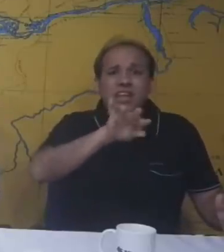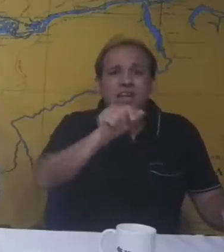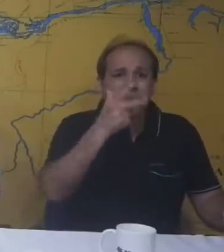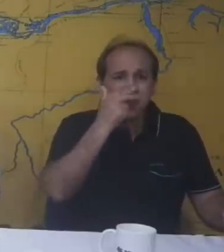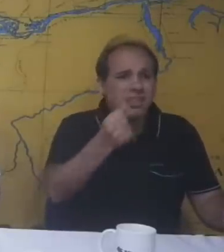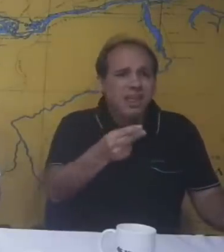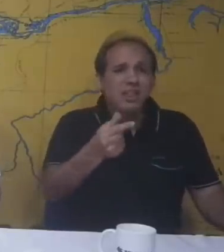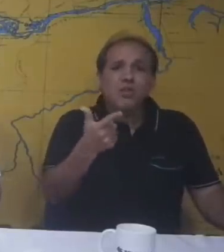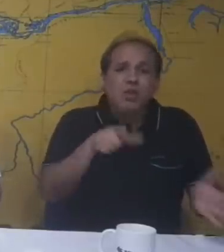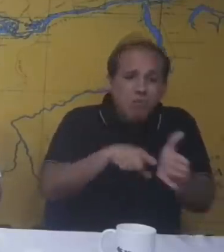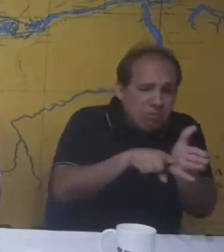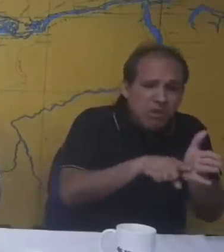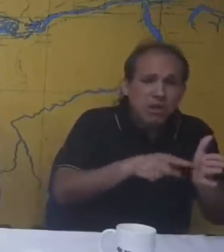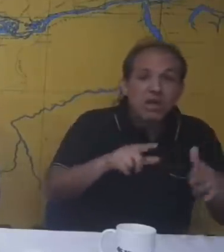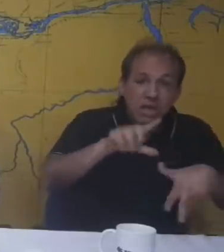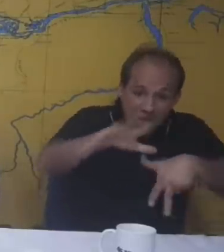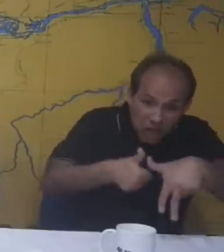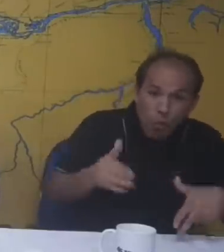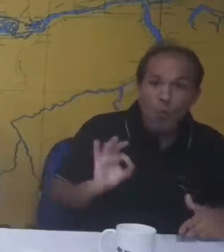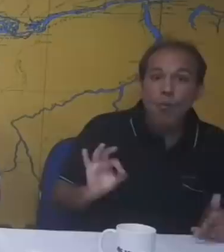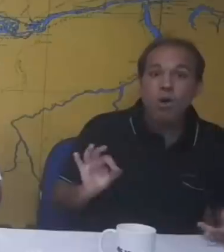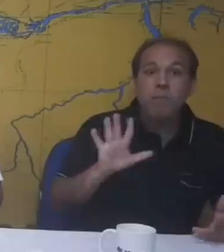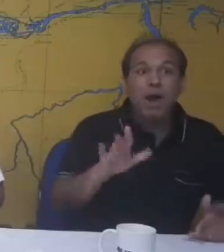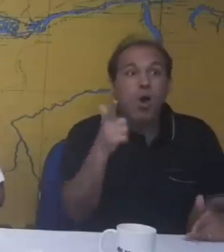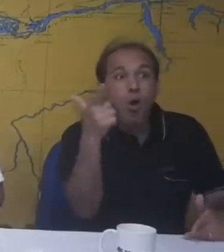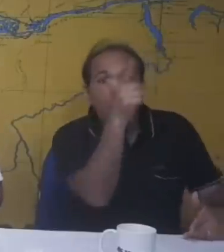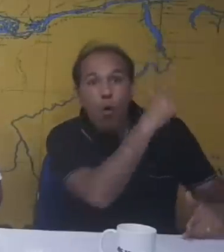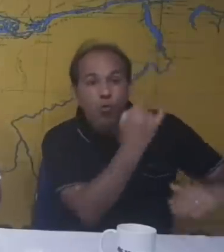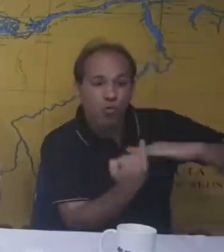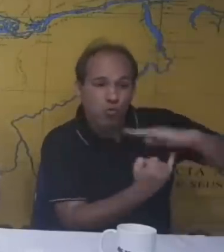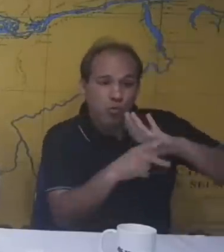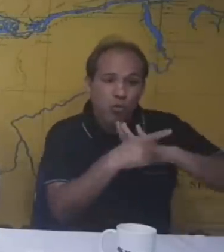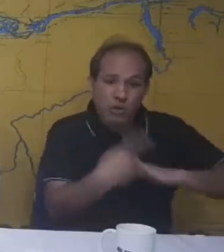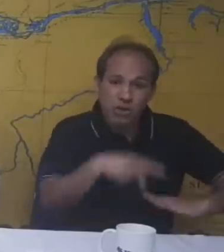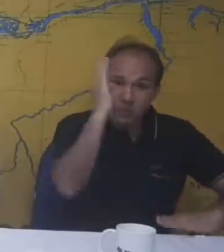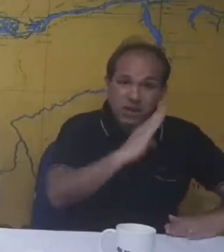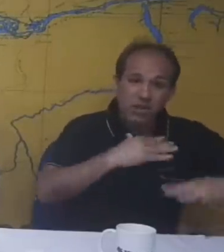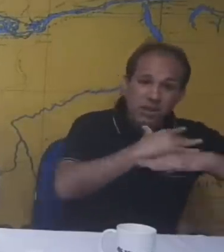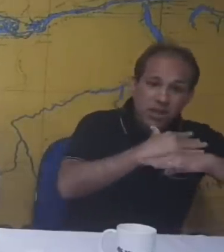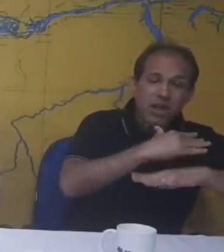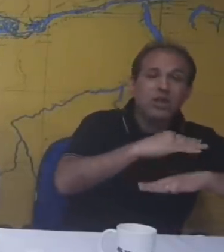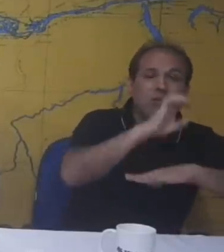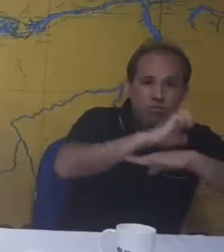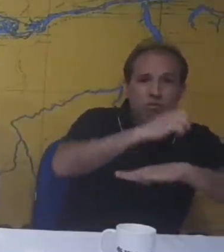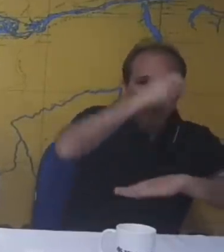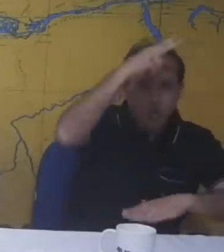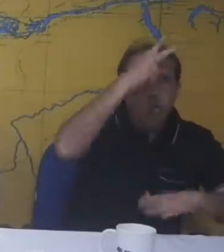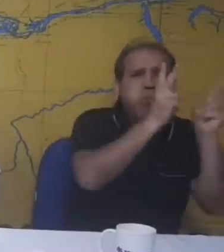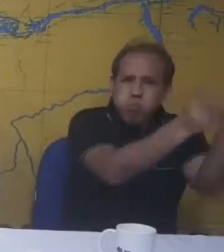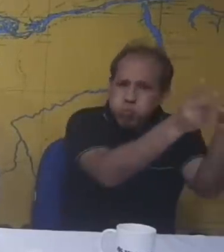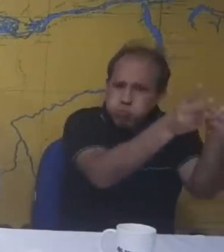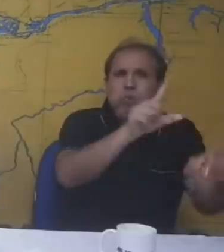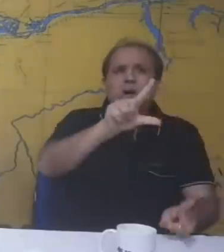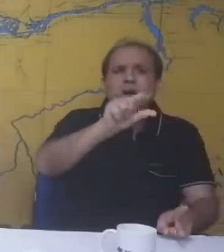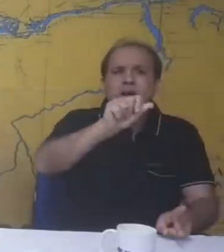Agora, para os demais órgãos do Brasil, alguns estados, alguns municípios, vai continuar funcionando normalmente.